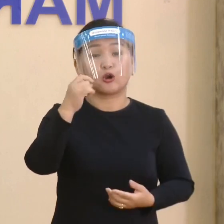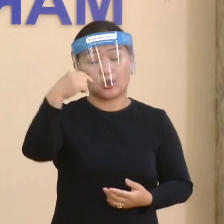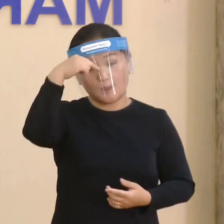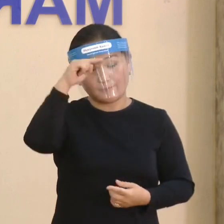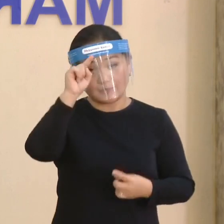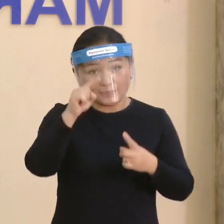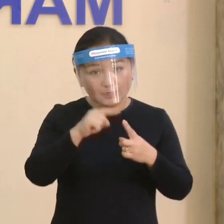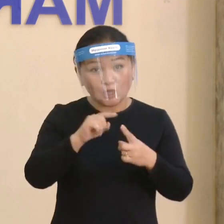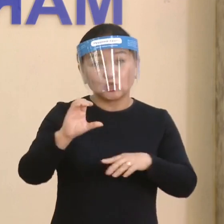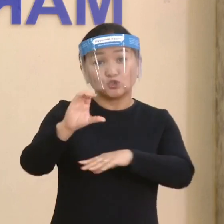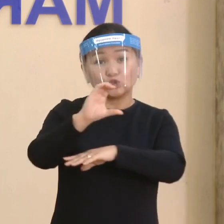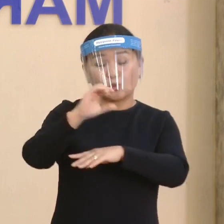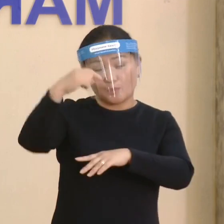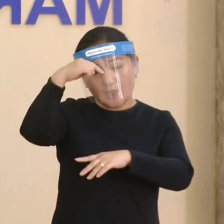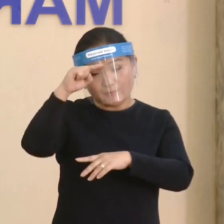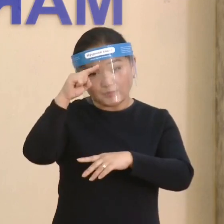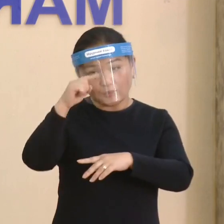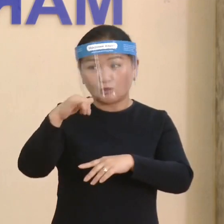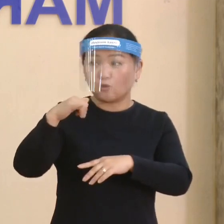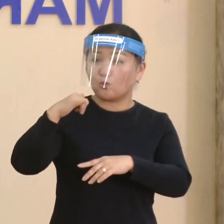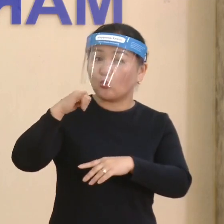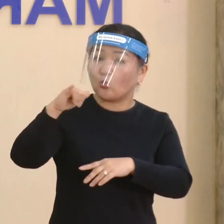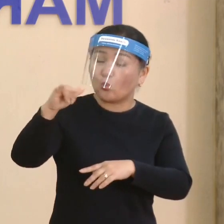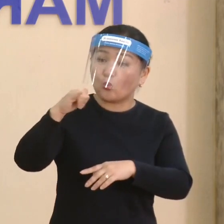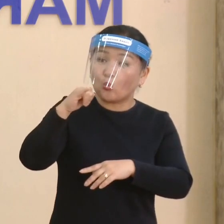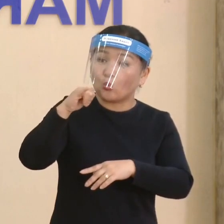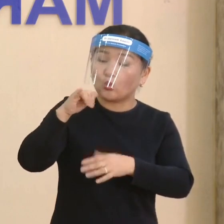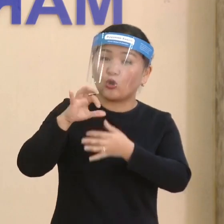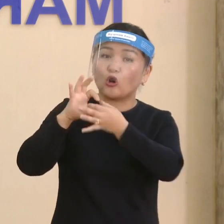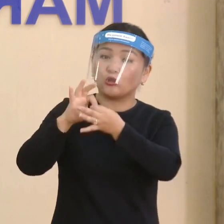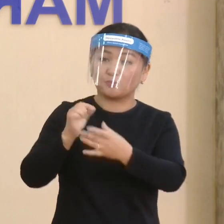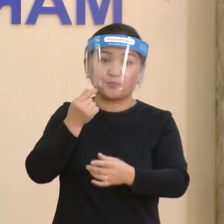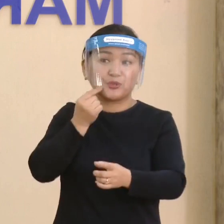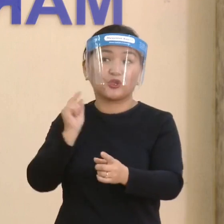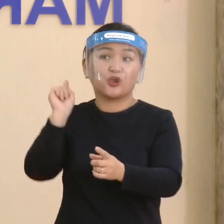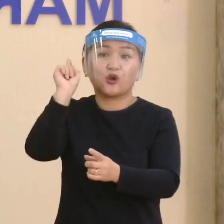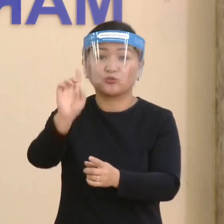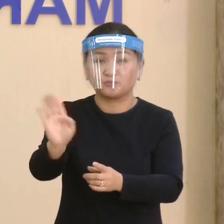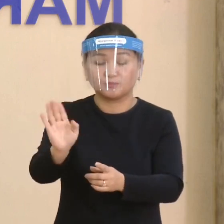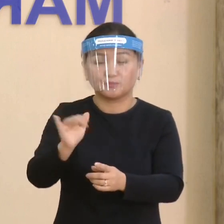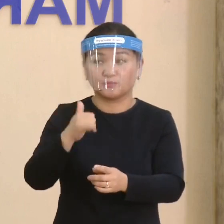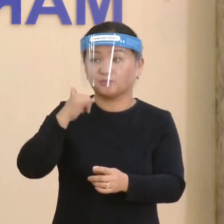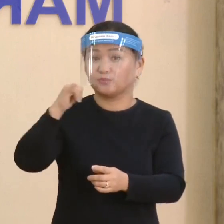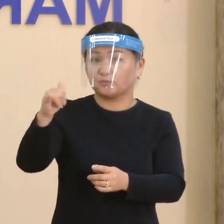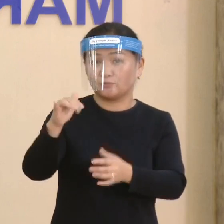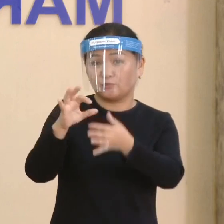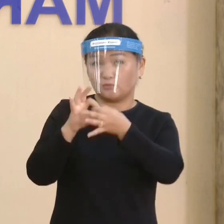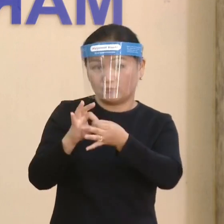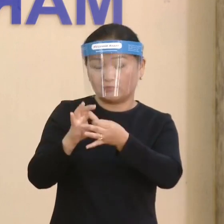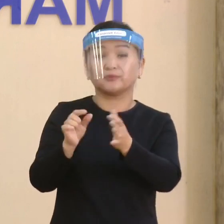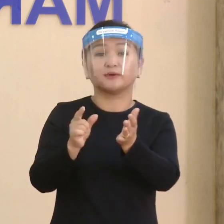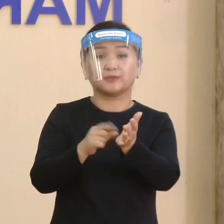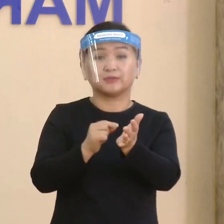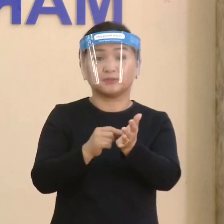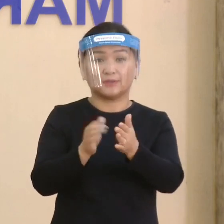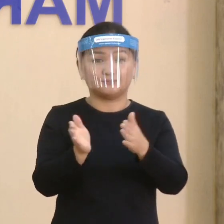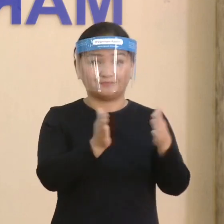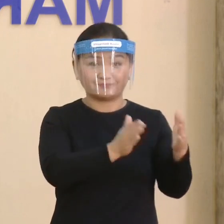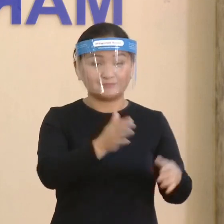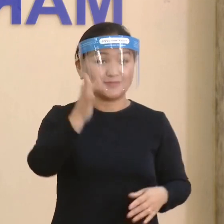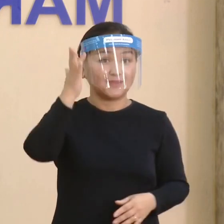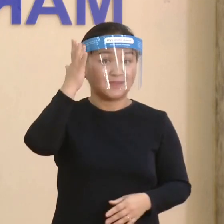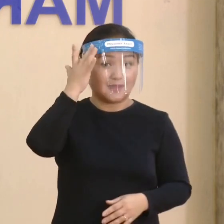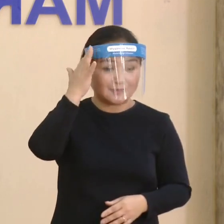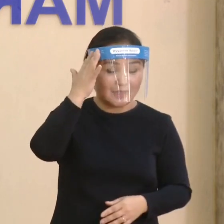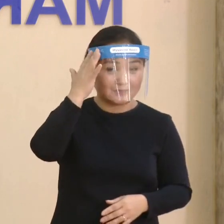эмч нартаа утсаар холбоо барьж эхлээд зөвлөгөө авах нь зүйтэй гэдгийг бол зөвлөе. За ингээ гадаадд байгаа иргэд ер нь манай иргэд